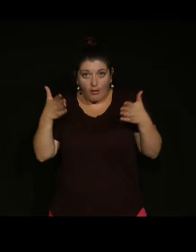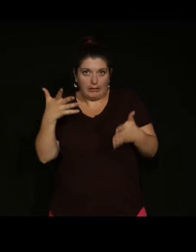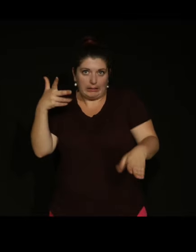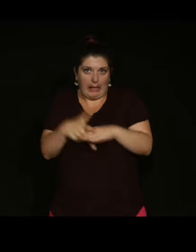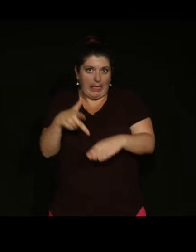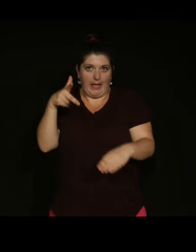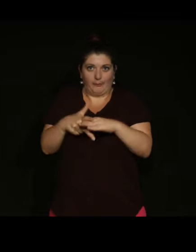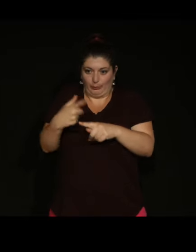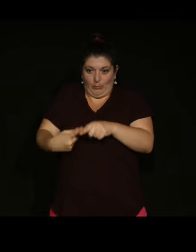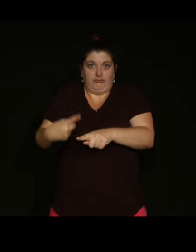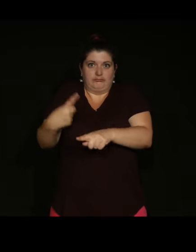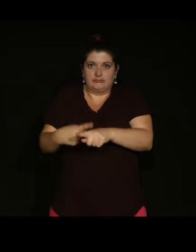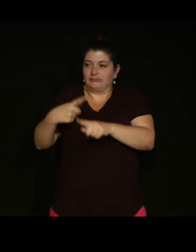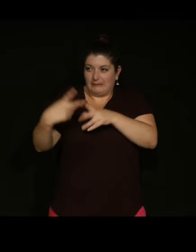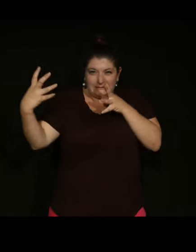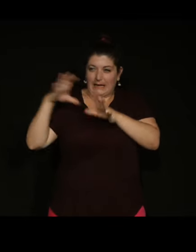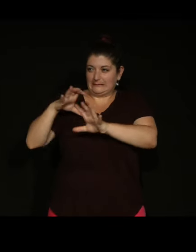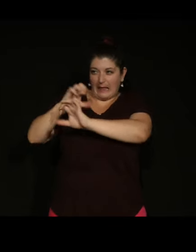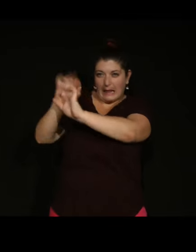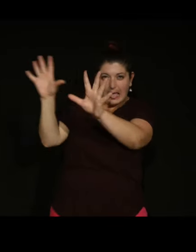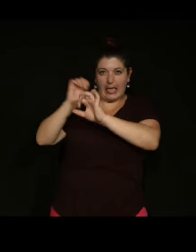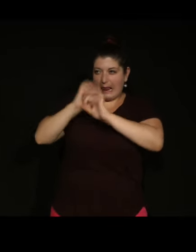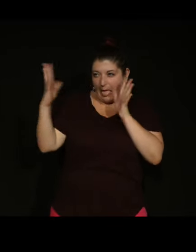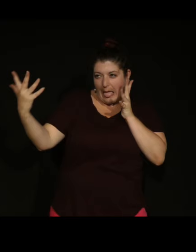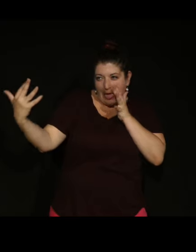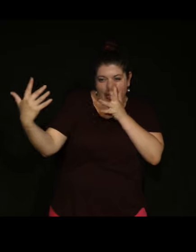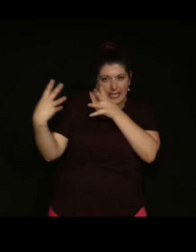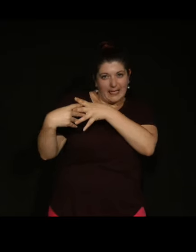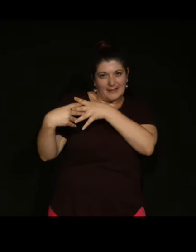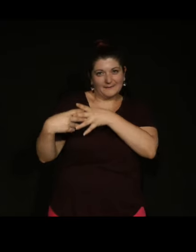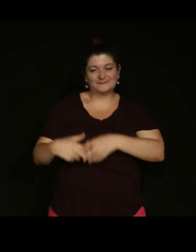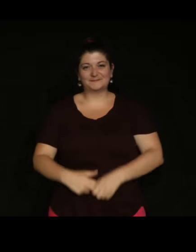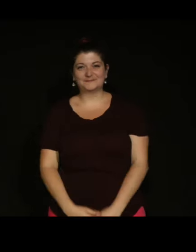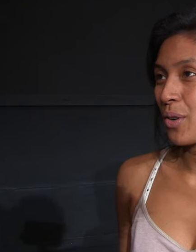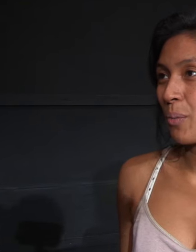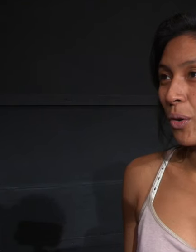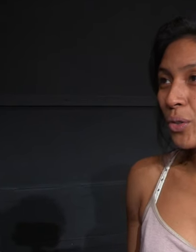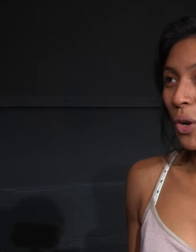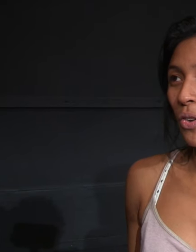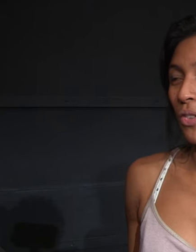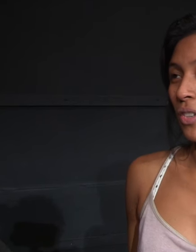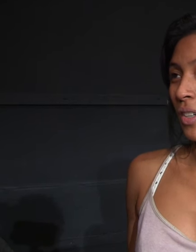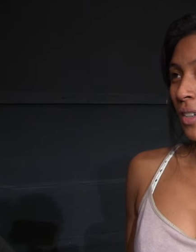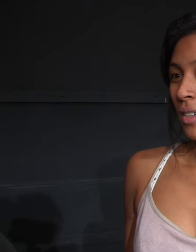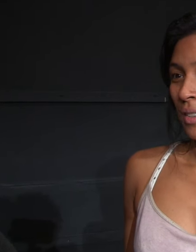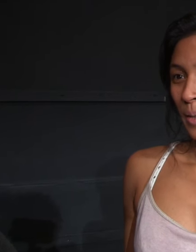Là, c'est le tout début, donc vraiment, voilà, on essaye d'être le plus clair possible, prendre le